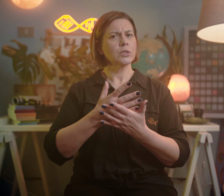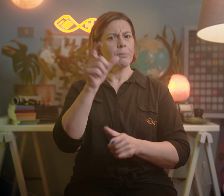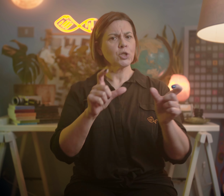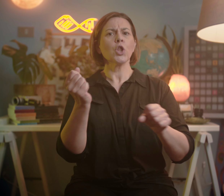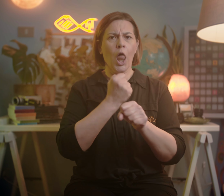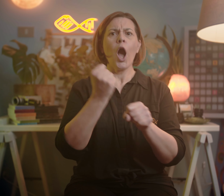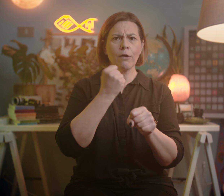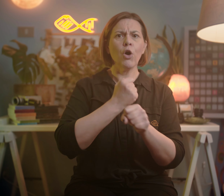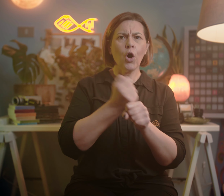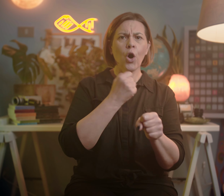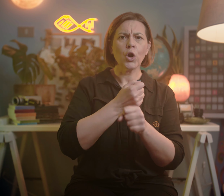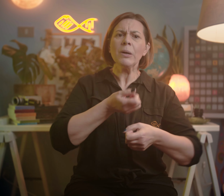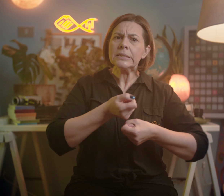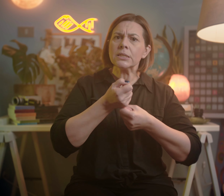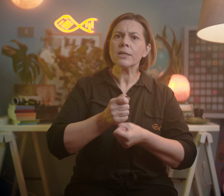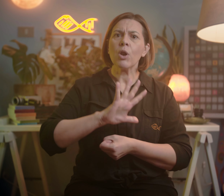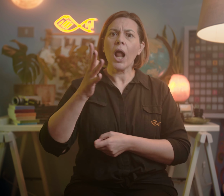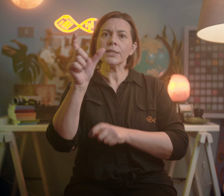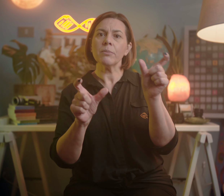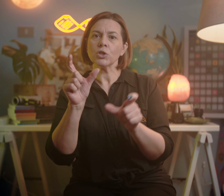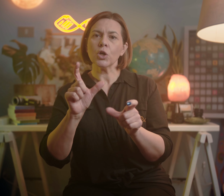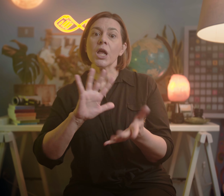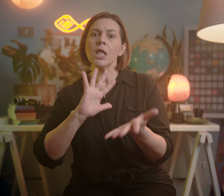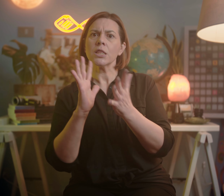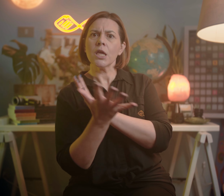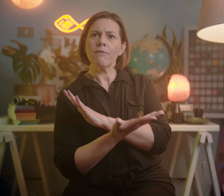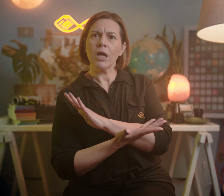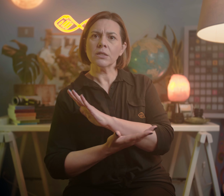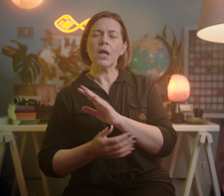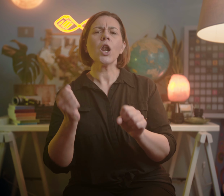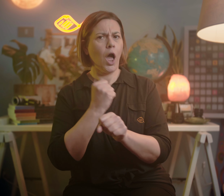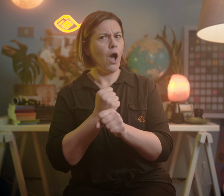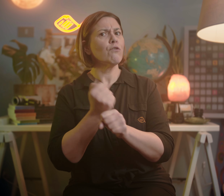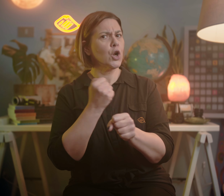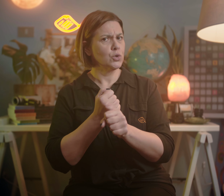pubblico ad esserlo a loro volta, perché solo così la loro vita sarebbe stata perfetta.